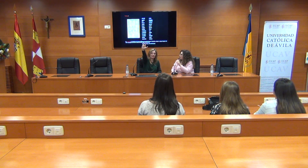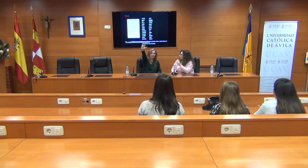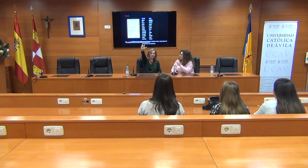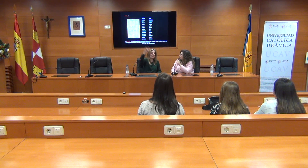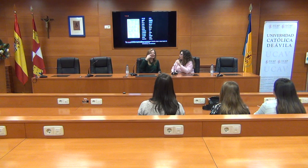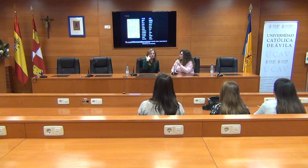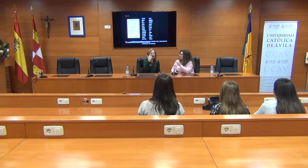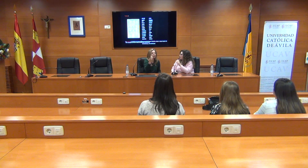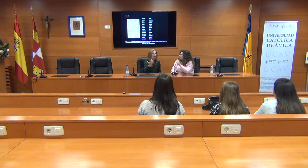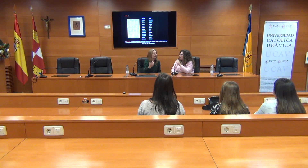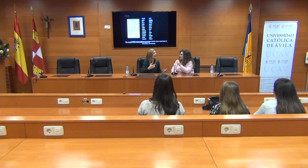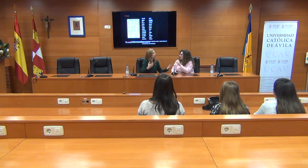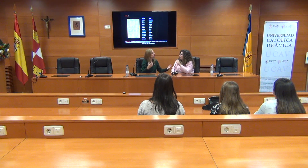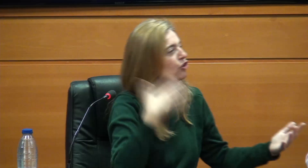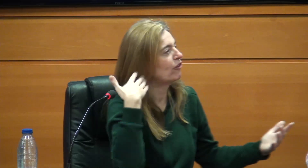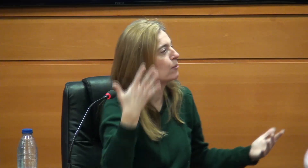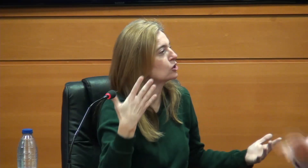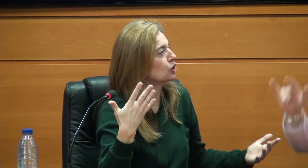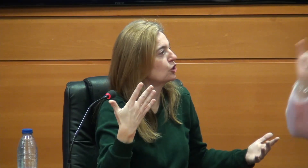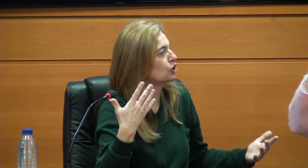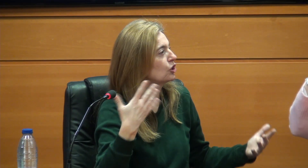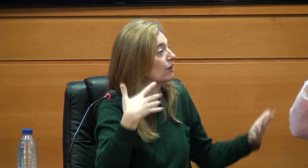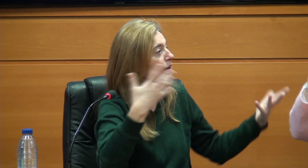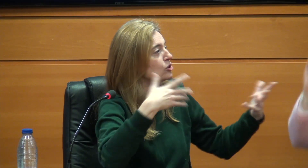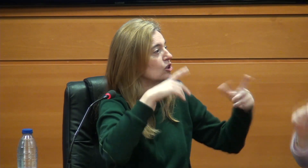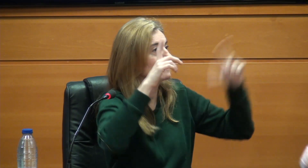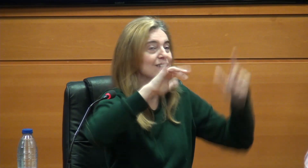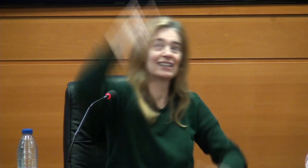signo Universal de querer es así